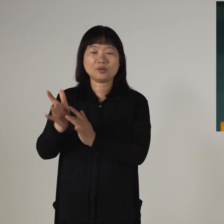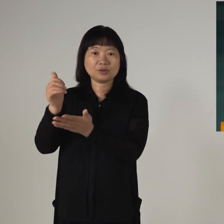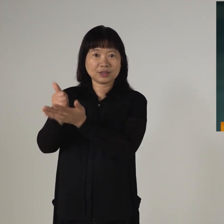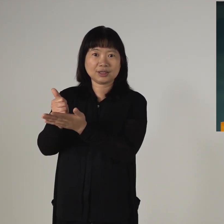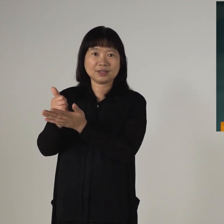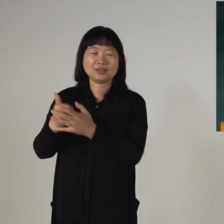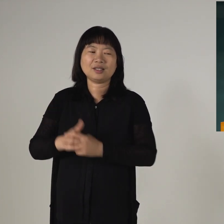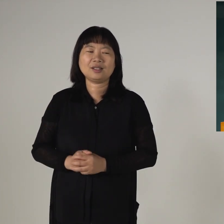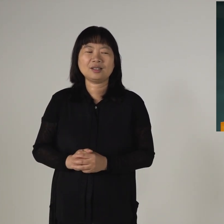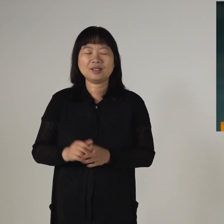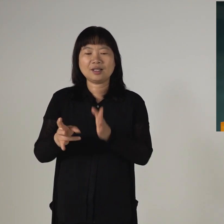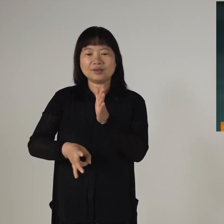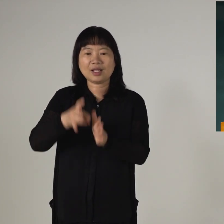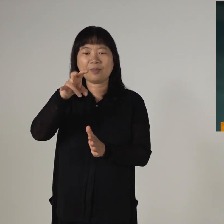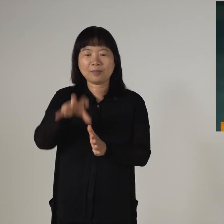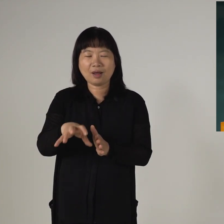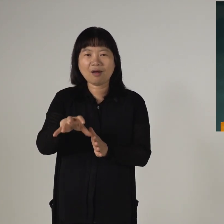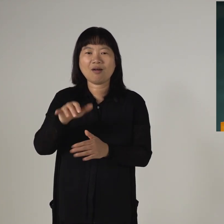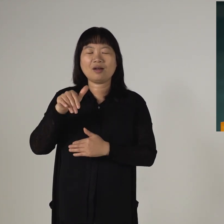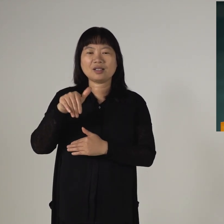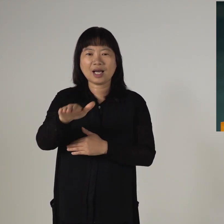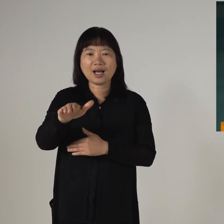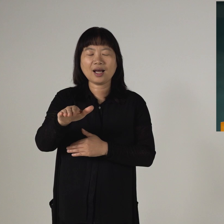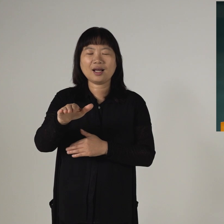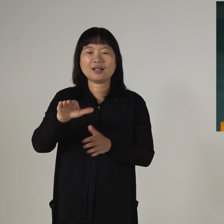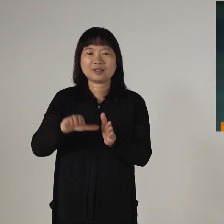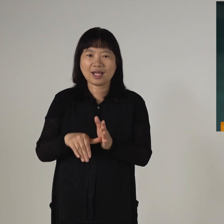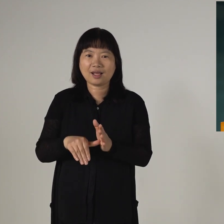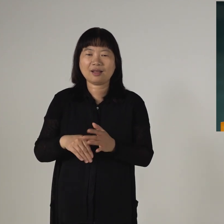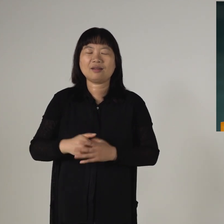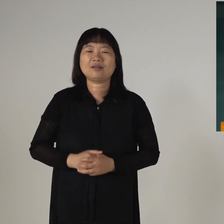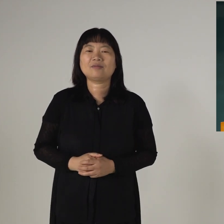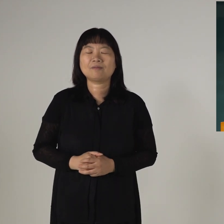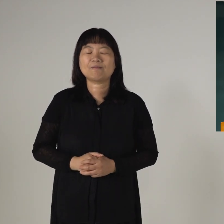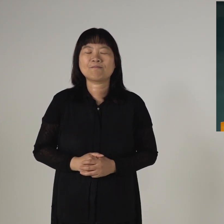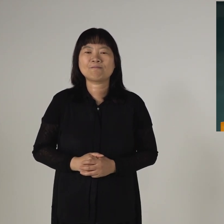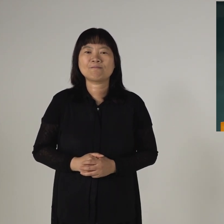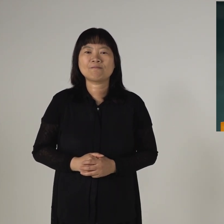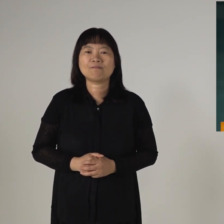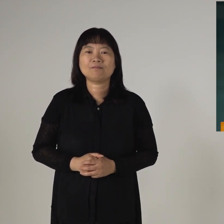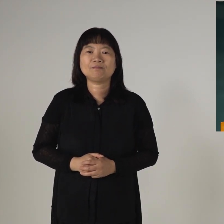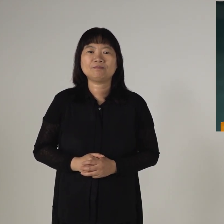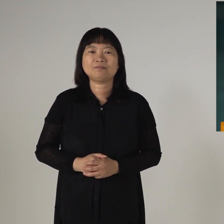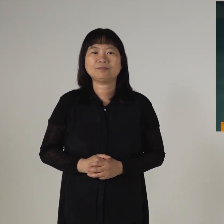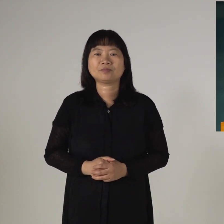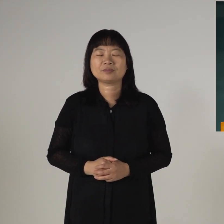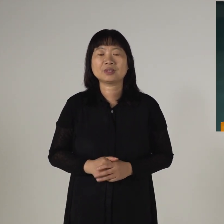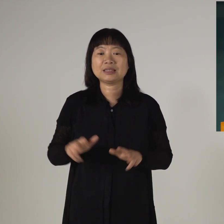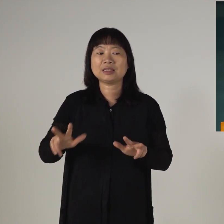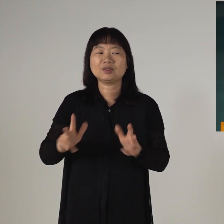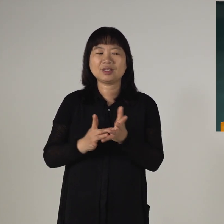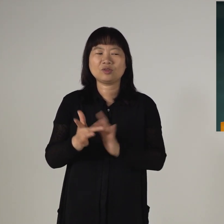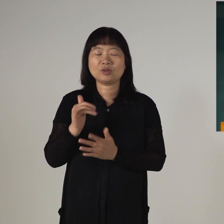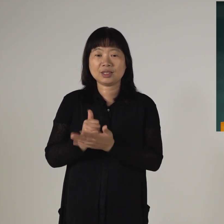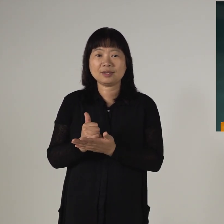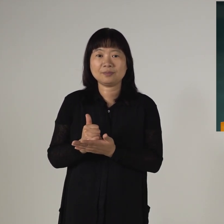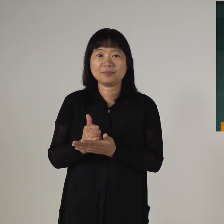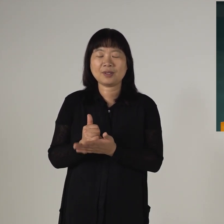예수께서 예루살렘으로 올라가려 하실 때 이렇게 되어 있어요. 여러분 지금 예수님은